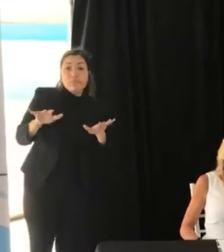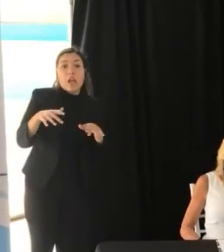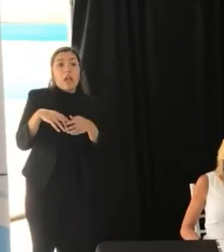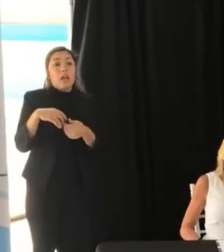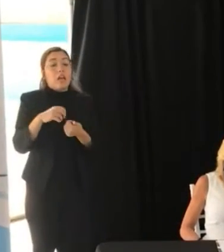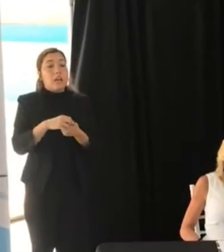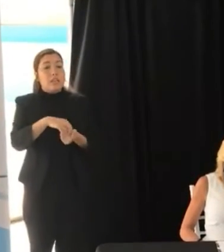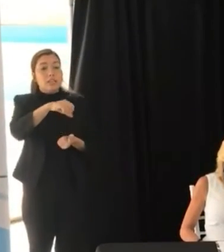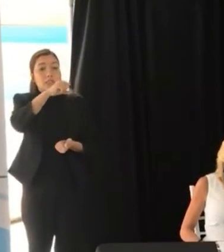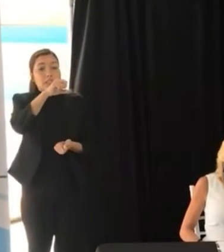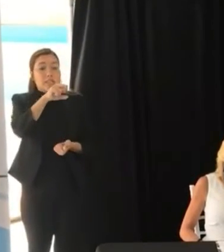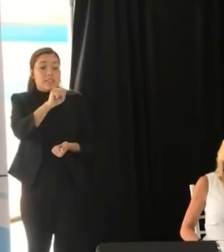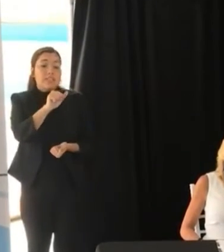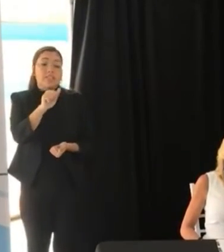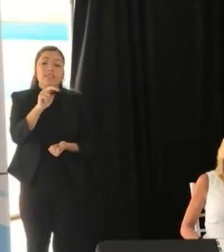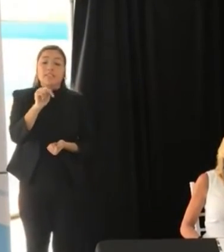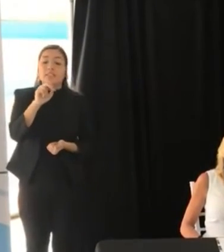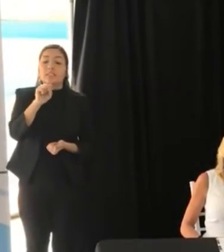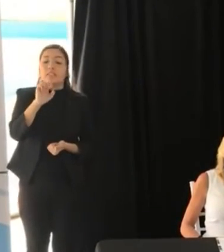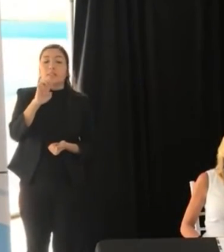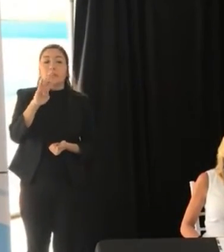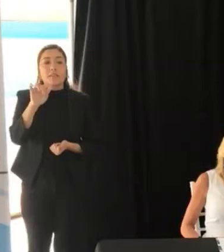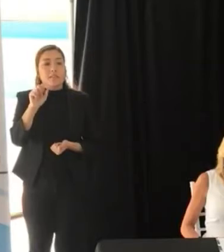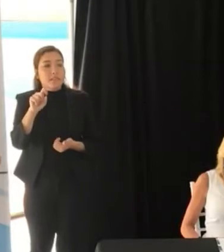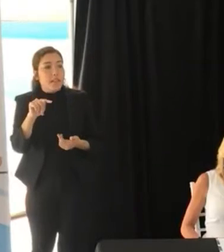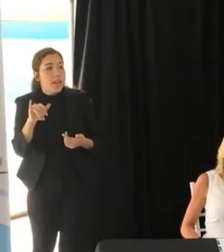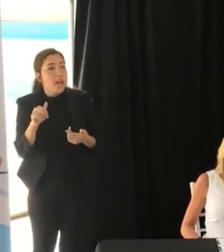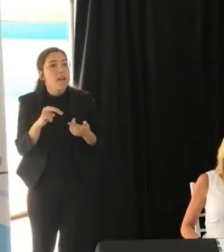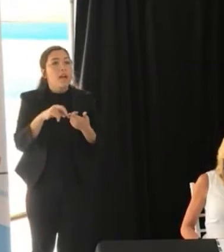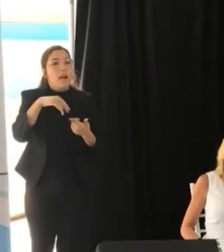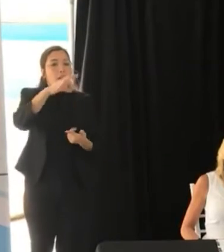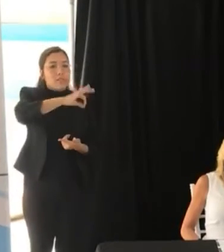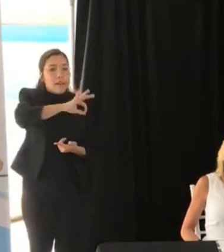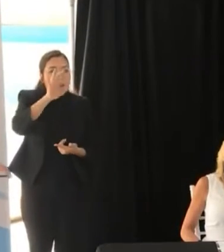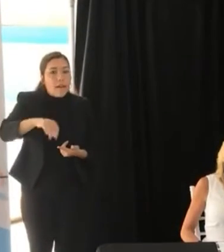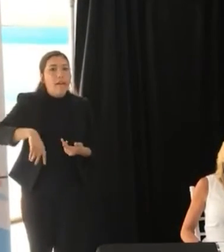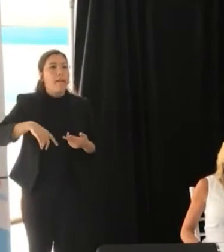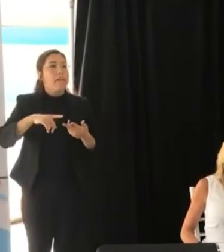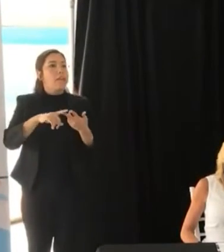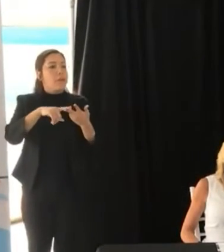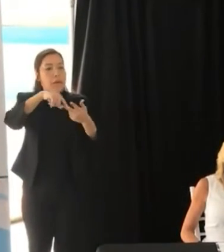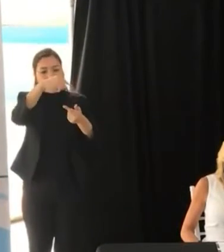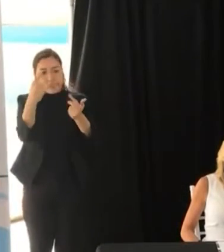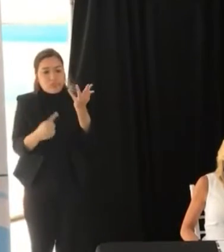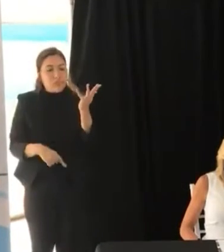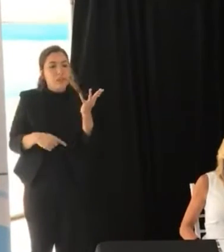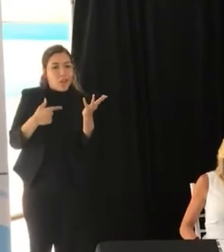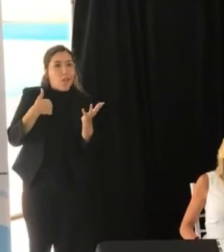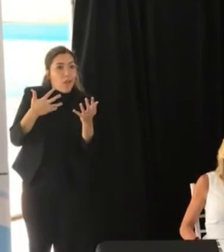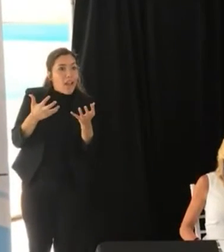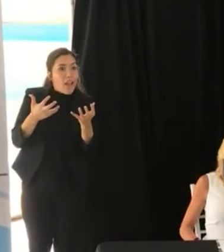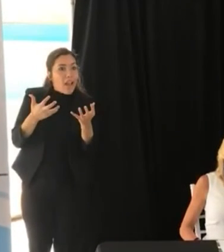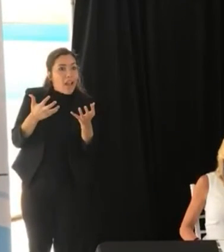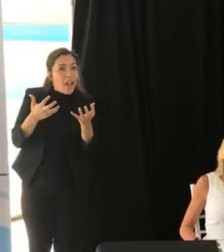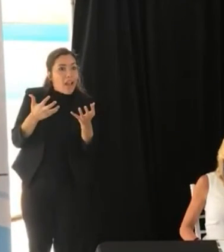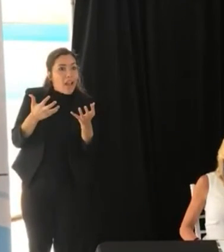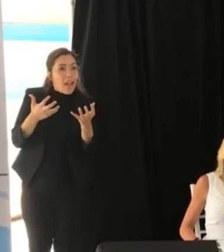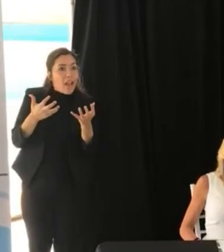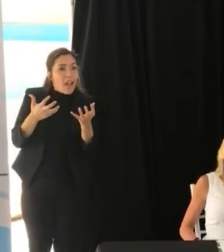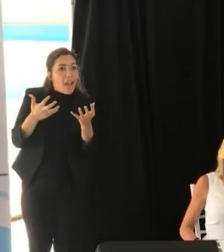¿verdad?, a, no sé, o a Fajardo. Pero hay una ciencia detrás de estos eventos, también el